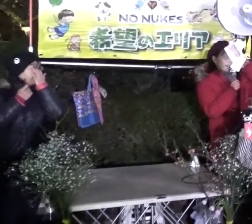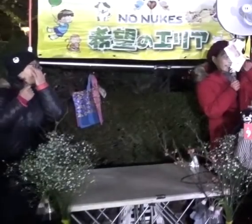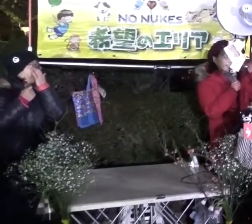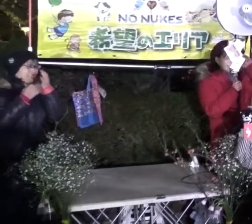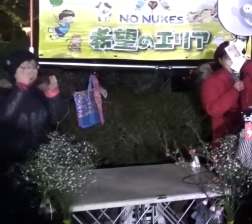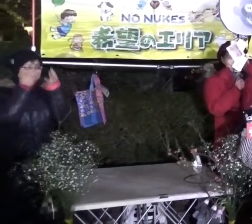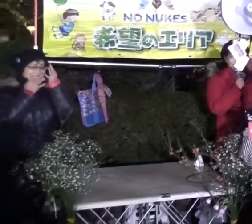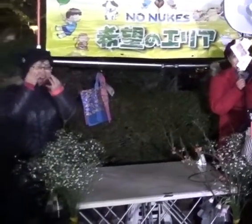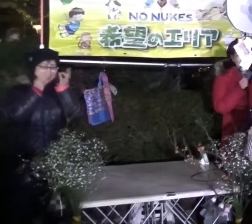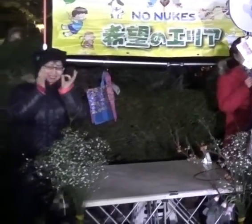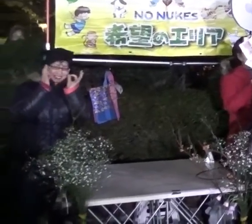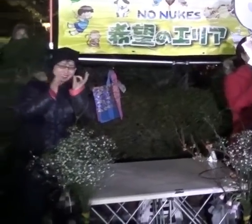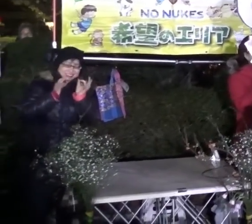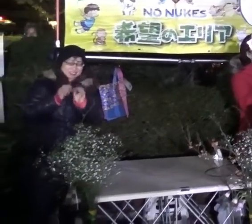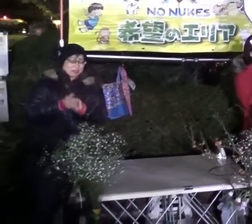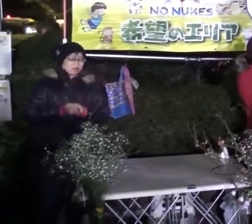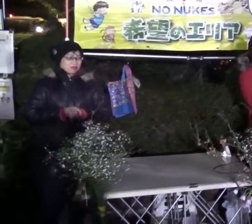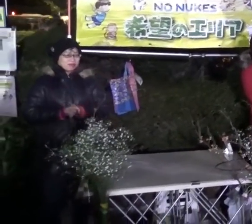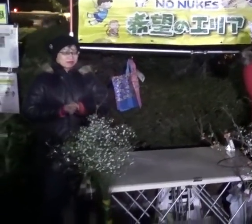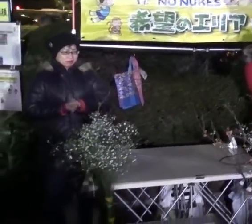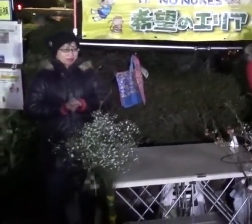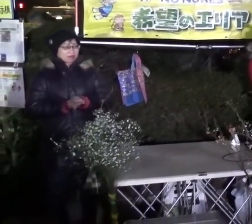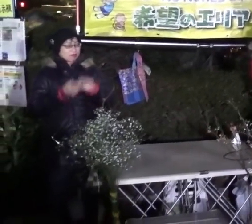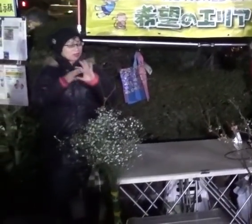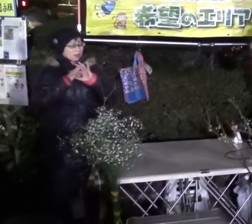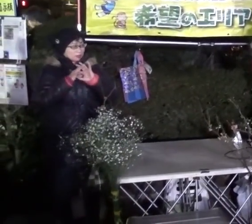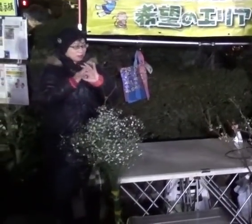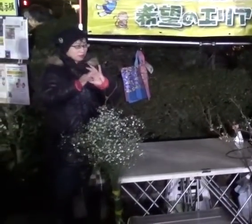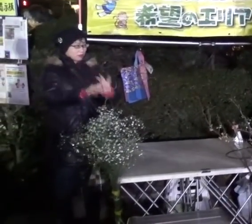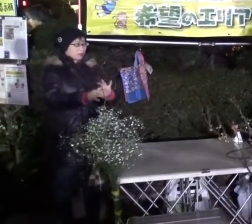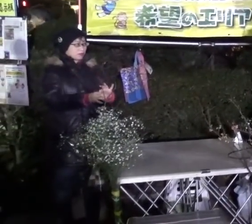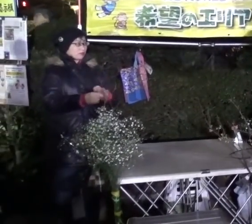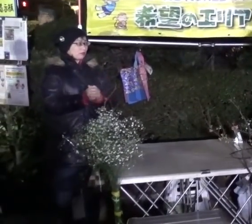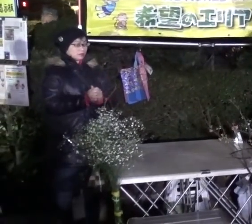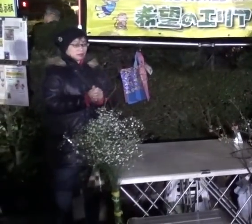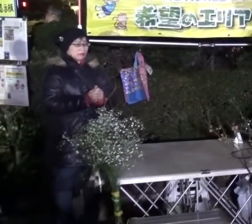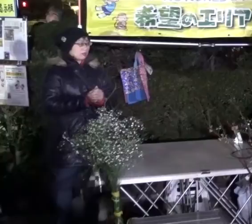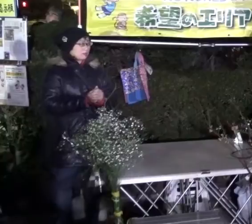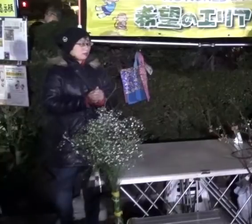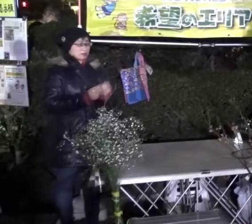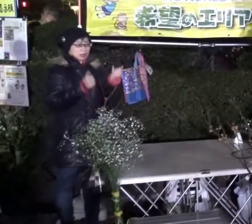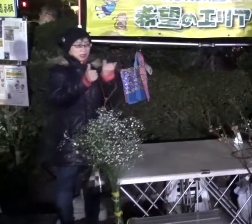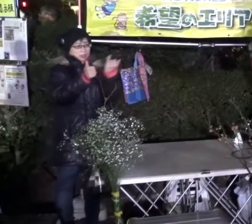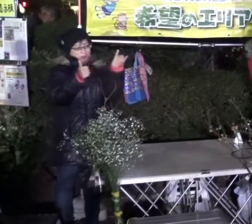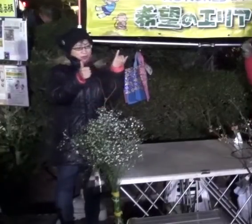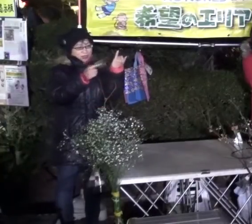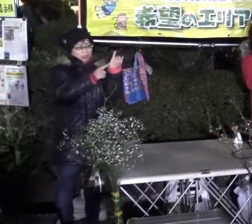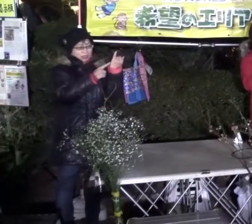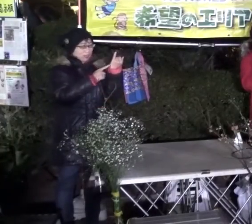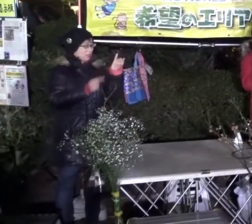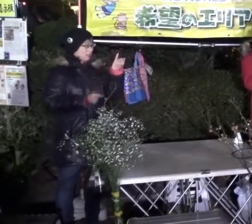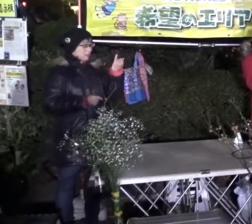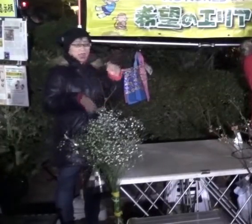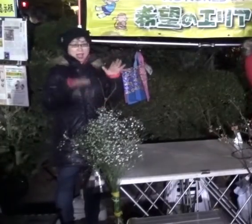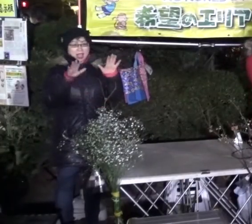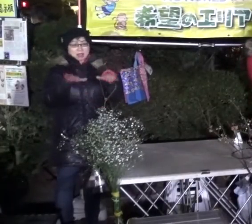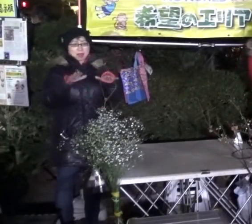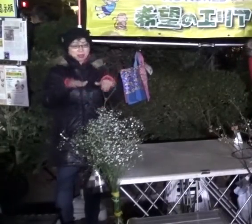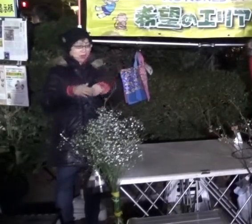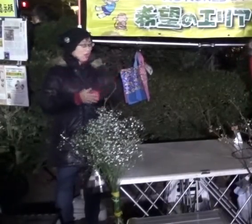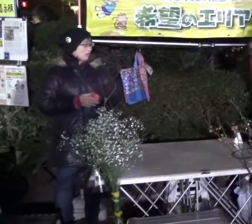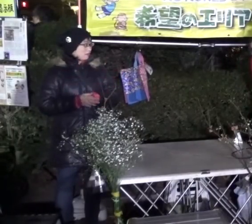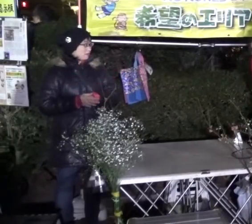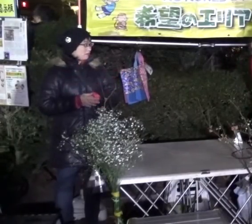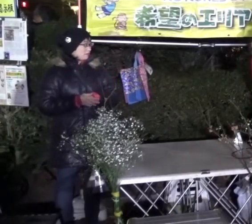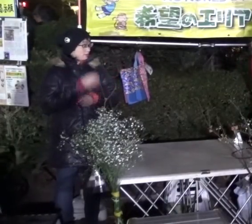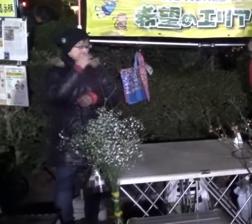してます。 やばいね、 もう、はい、もう本当にずっとね、あの頃はね、まだ独身だったキラさんが、今はバ